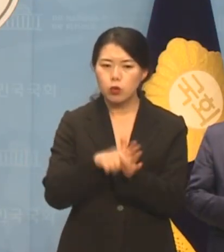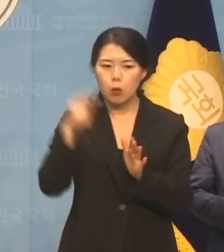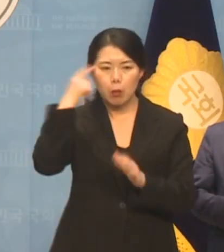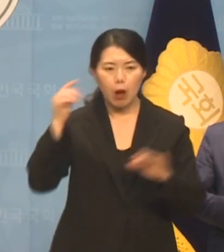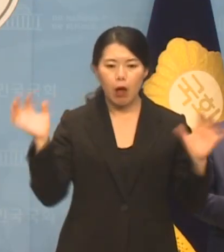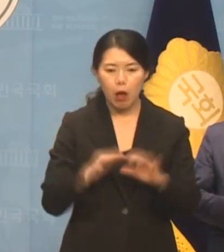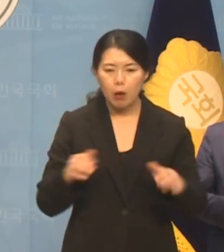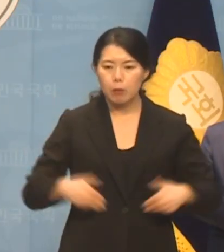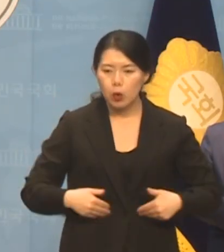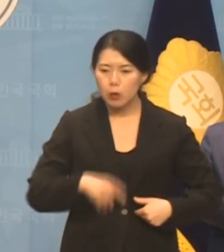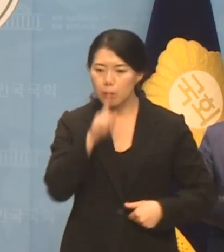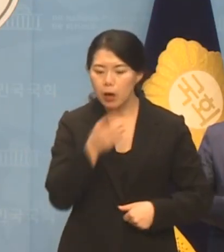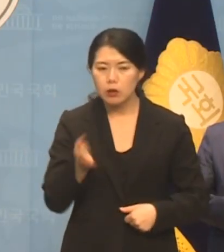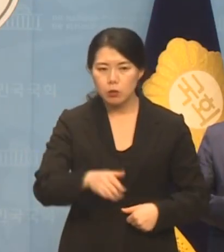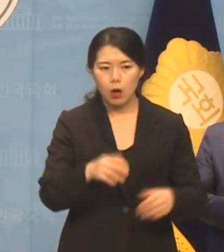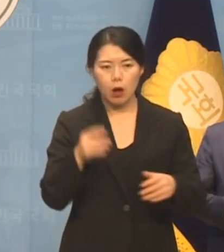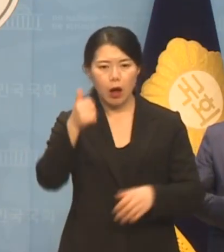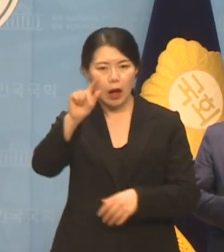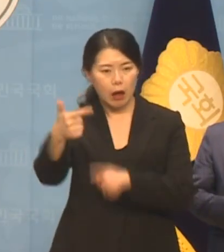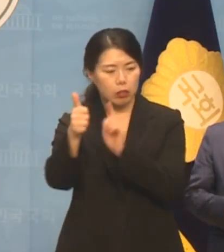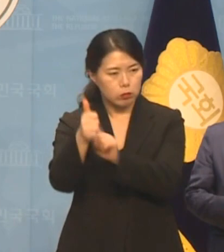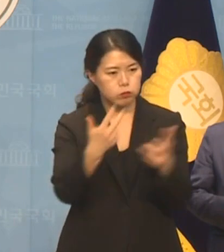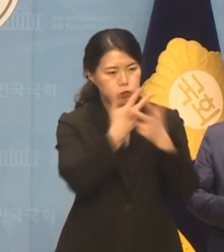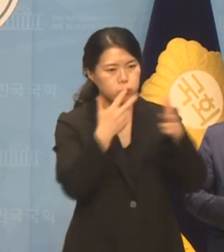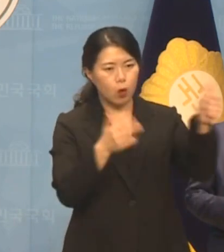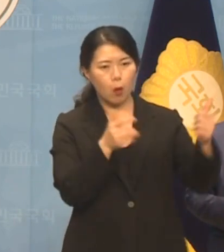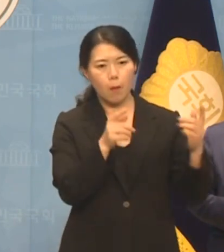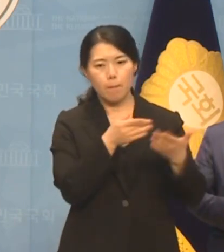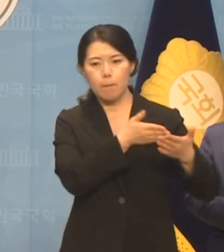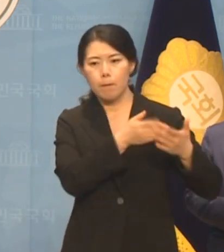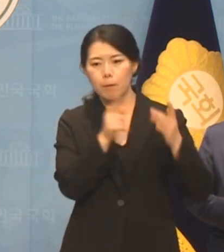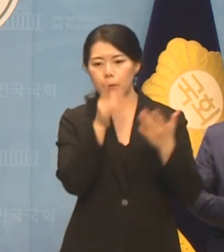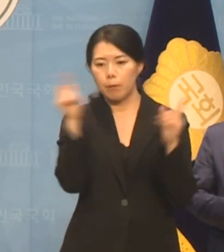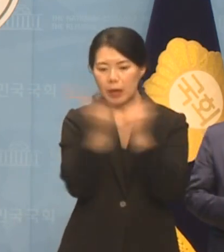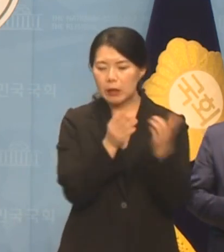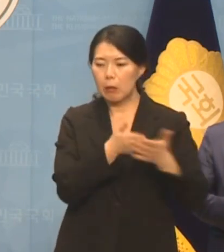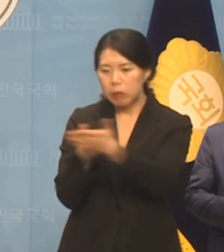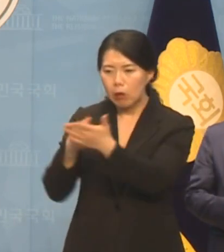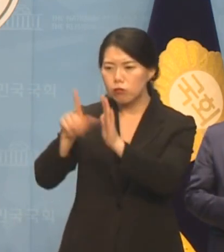한덕수 총리는 이재명 대표의 회동 요청에 어떠한 답변조차 하지 않는